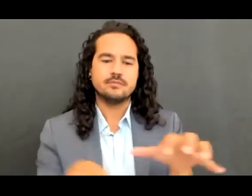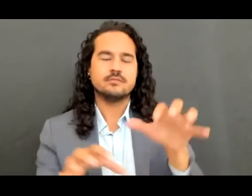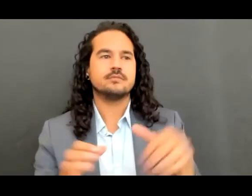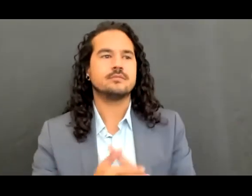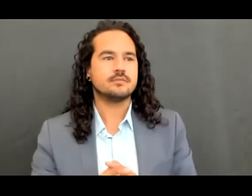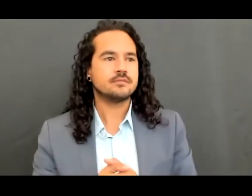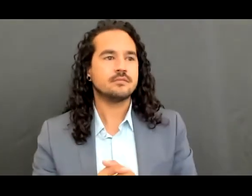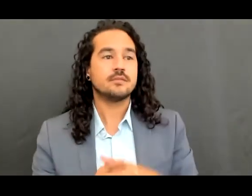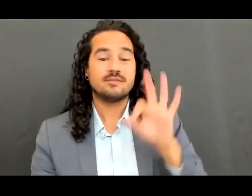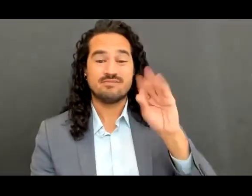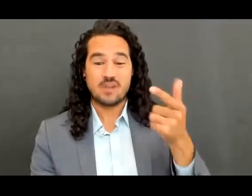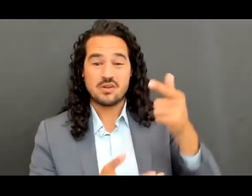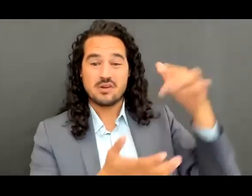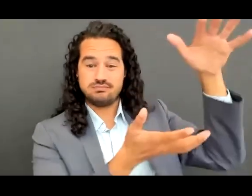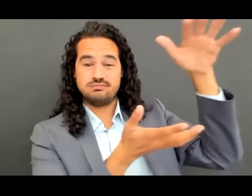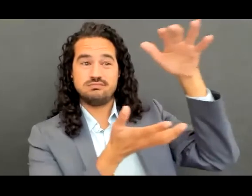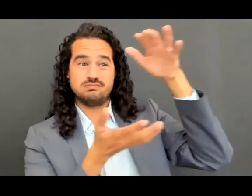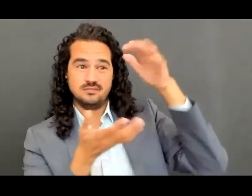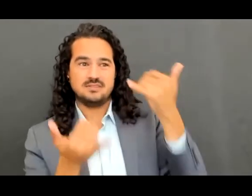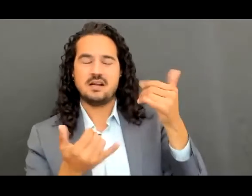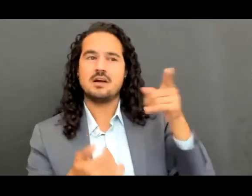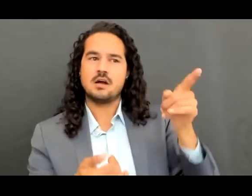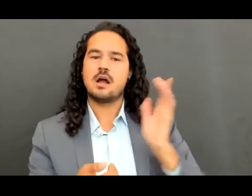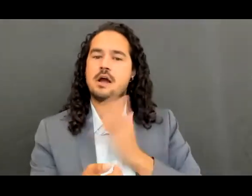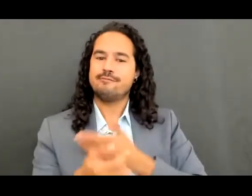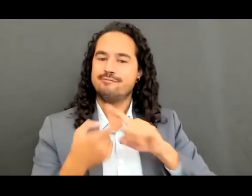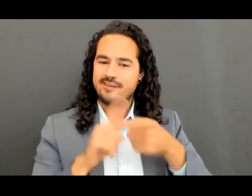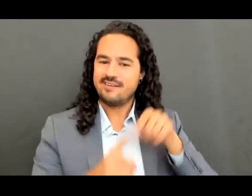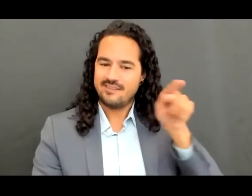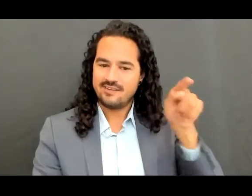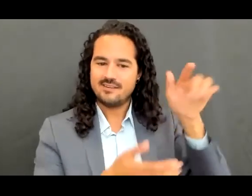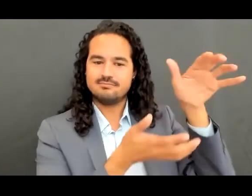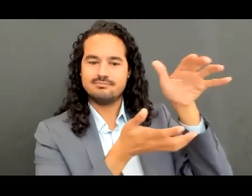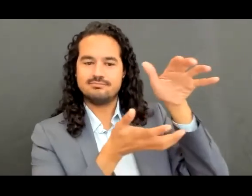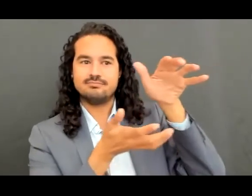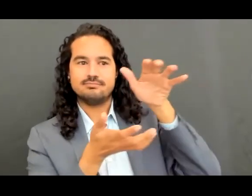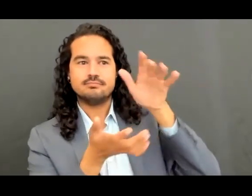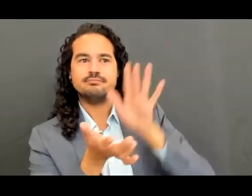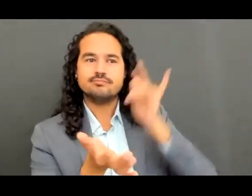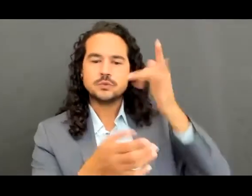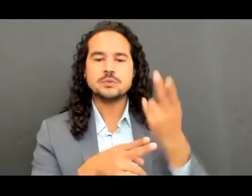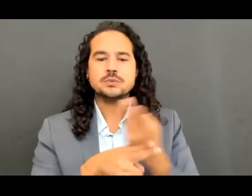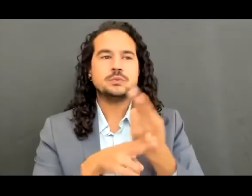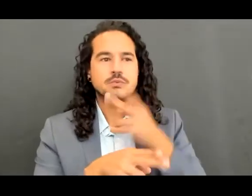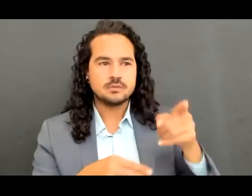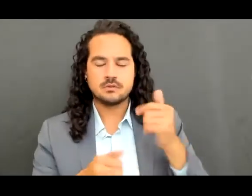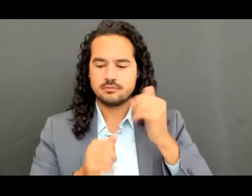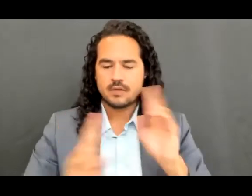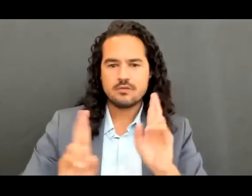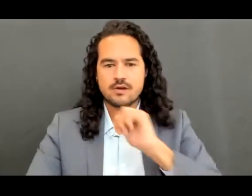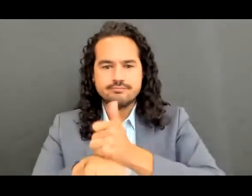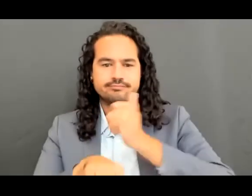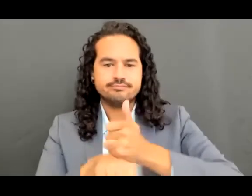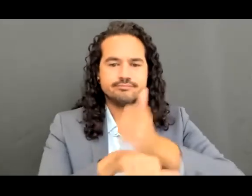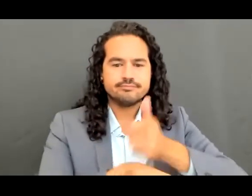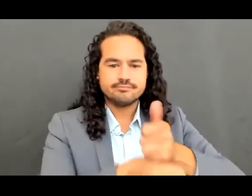Uno de la gente de operación dice que la neblina ha sido nuestro compañero, nos ayuda, pero ahora nuestro compañero necesita que